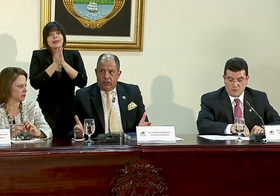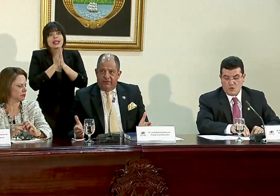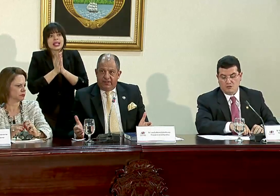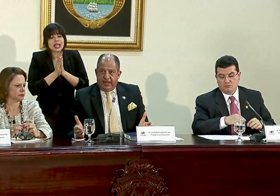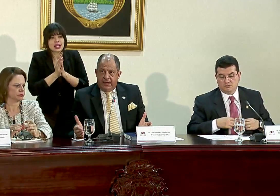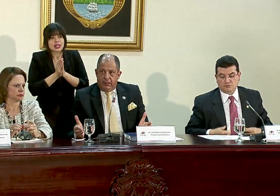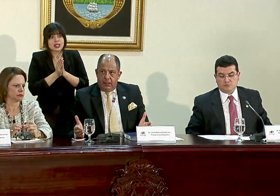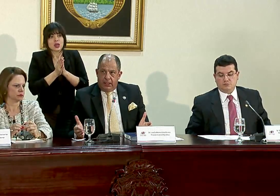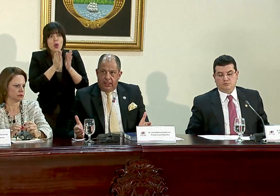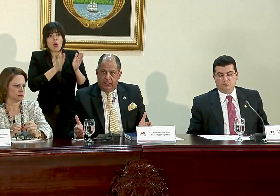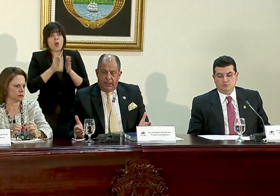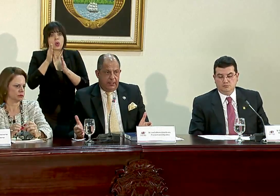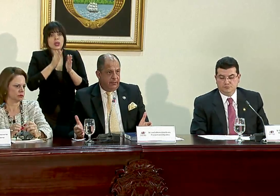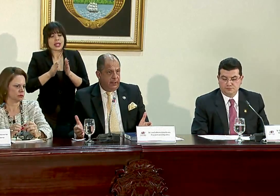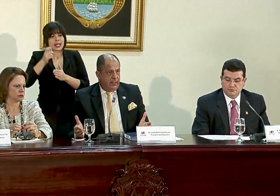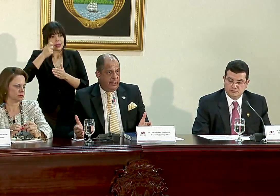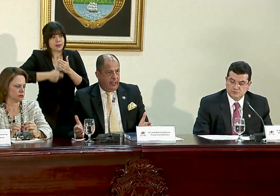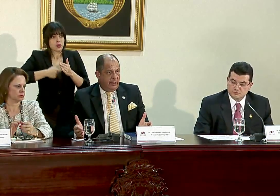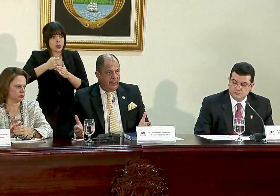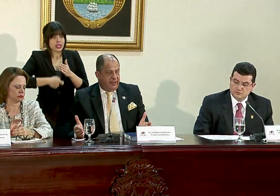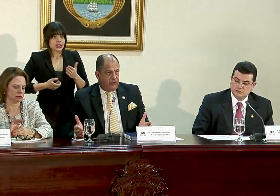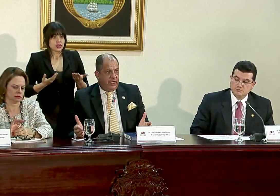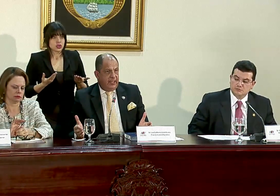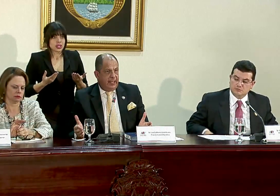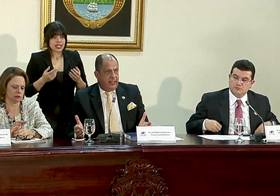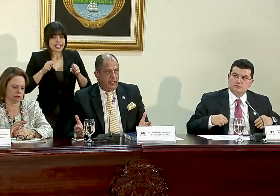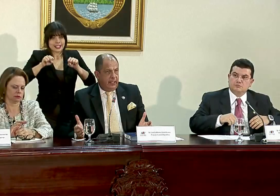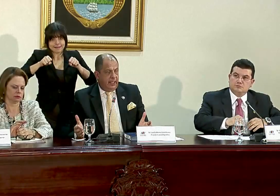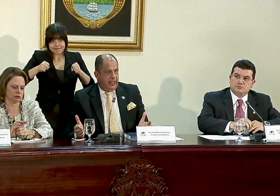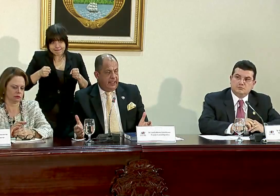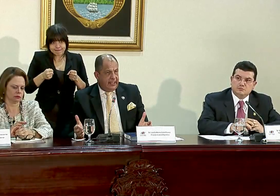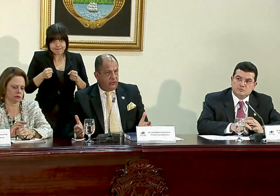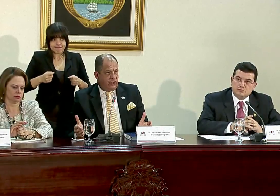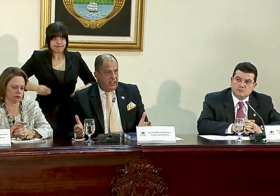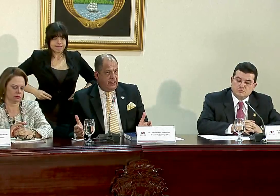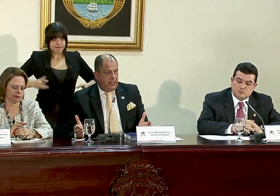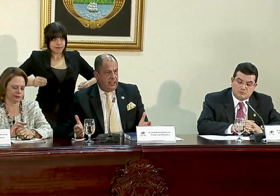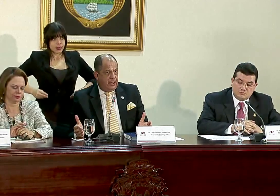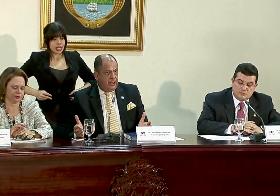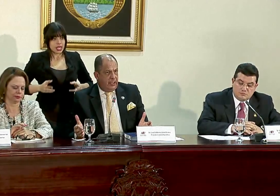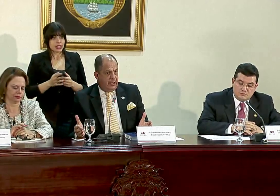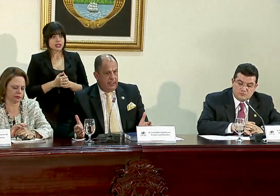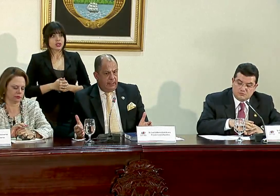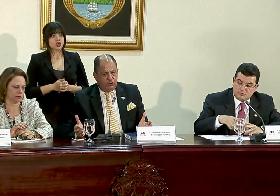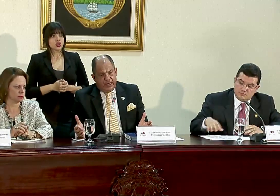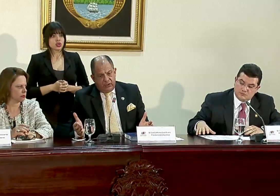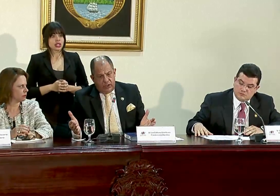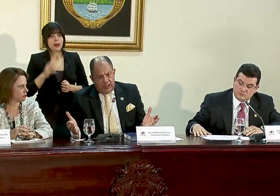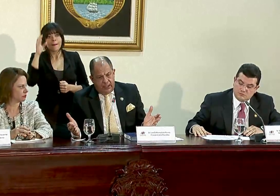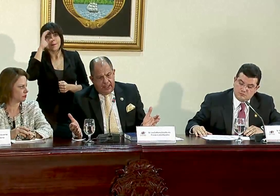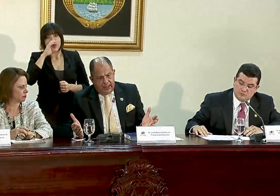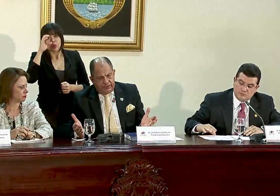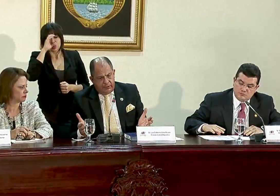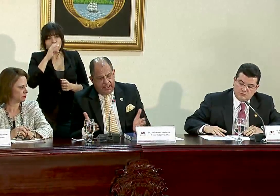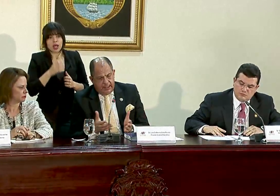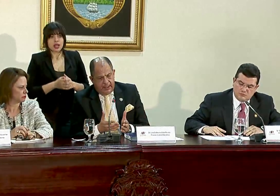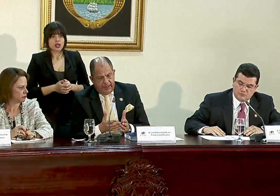bien orden fiscal y racionalidad en el gasto y buscando